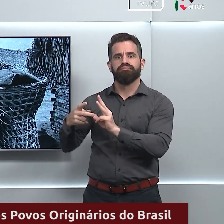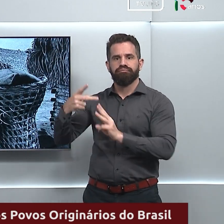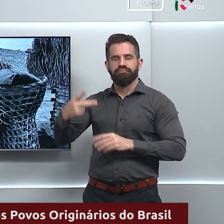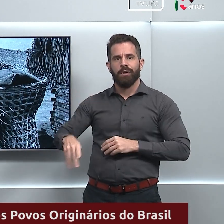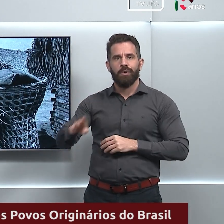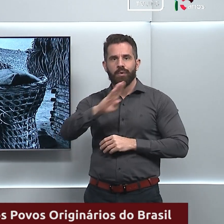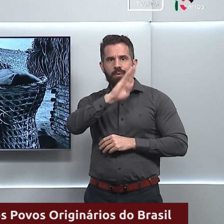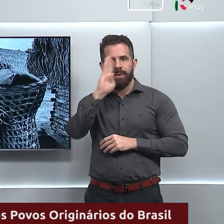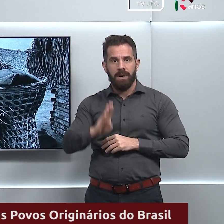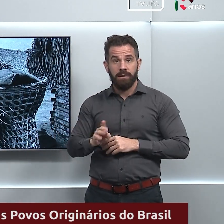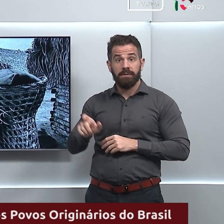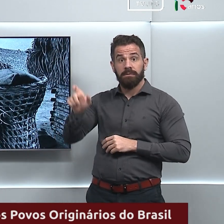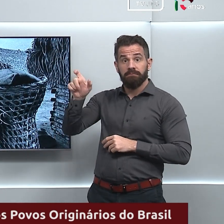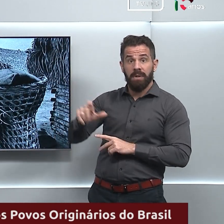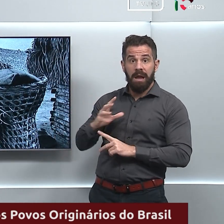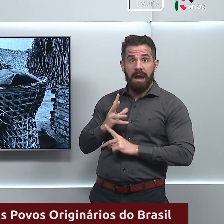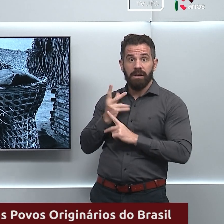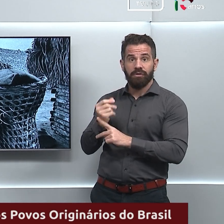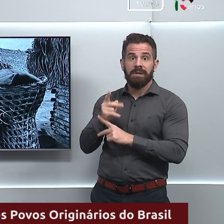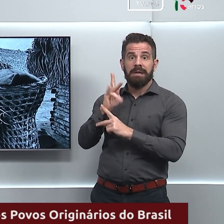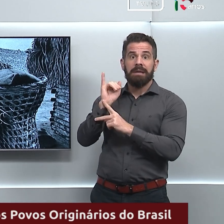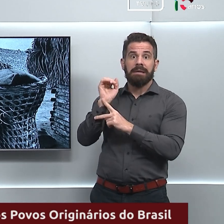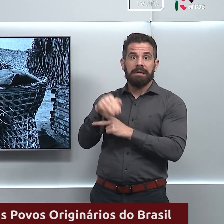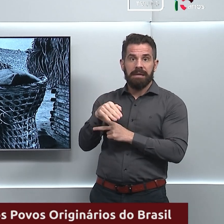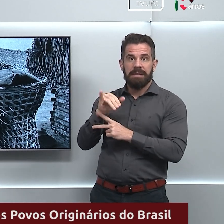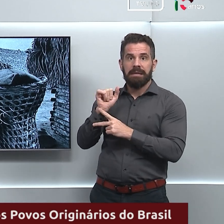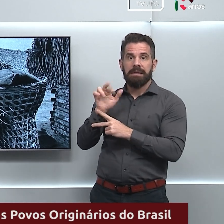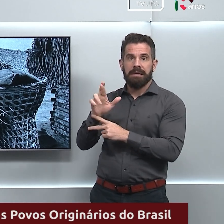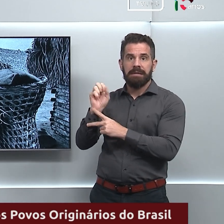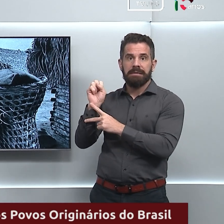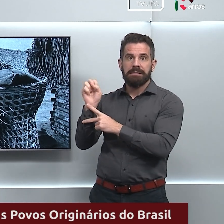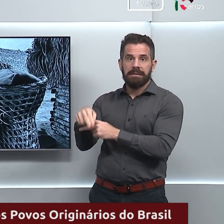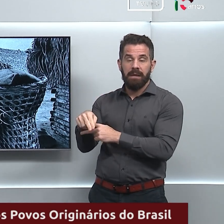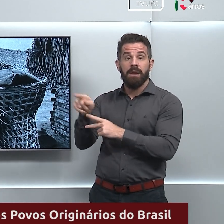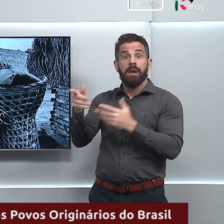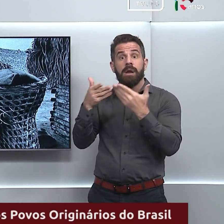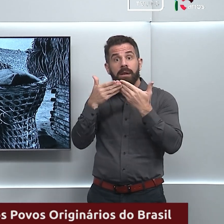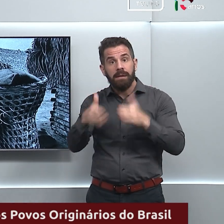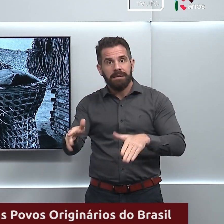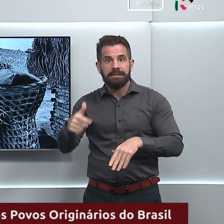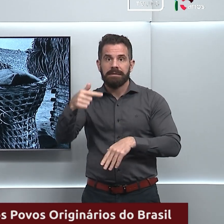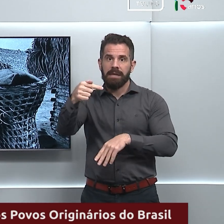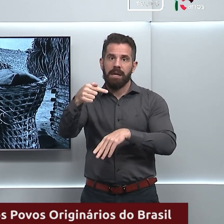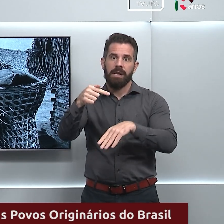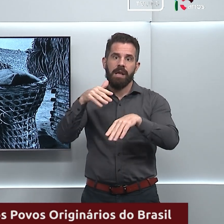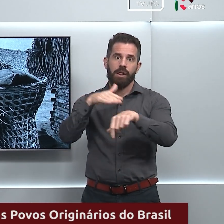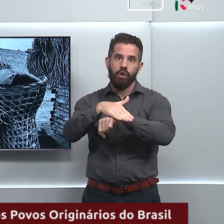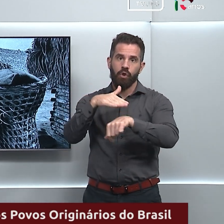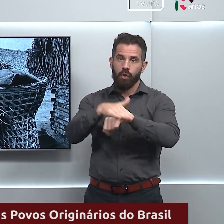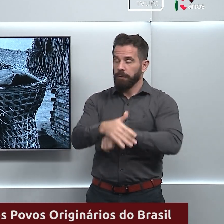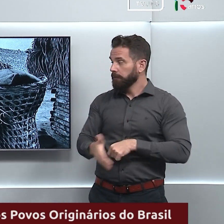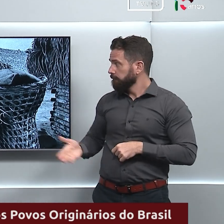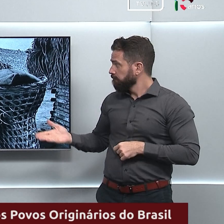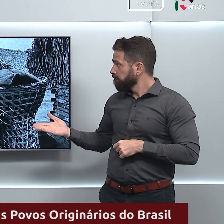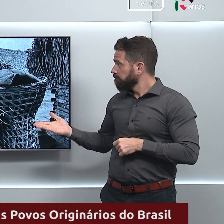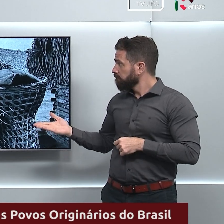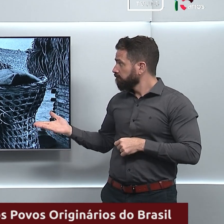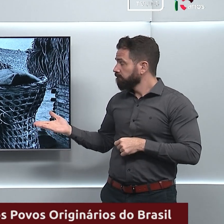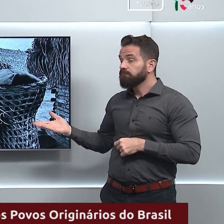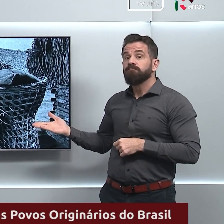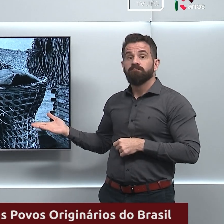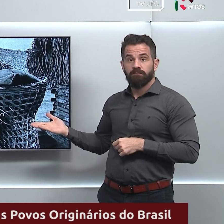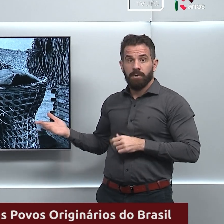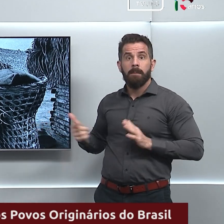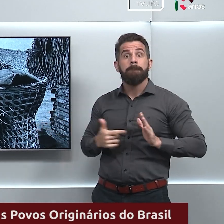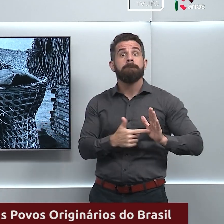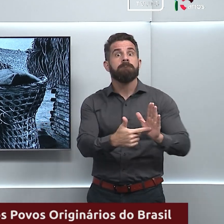Kim Ir-sen. O lançamento será às 7 horas da noite. Essas obras, como essa aqui que está na tela, retratam